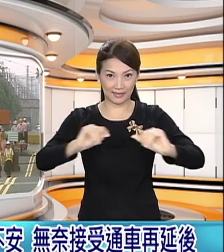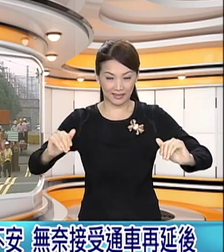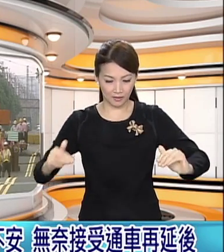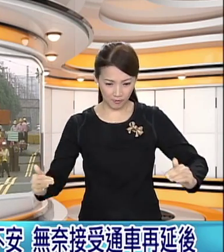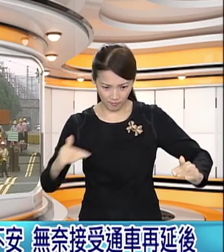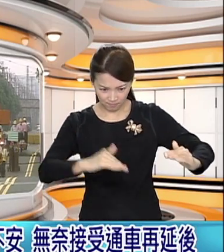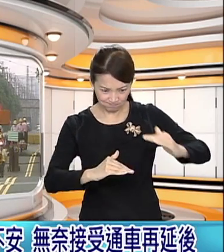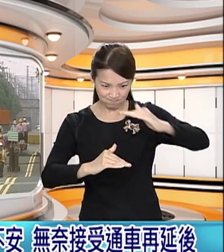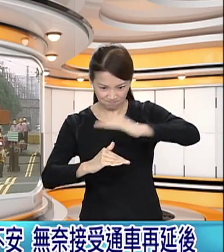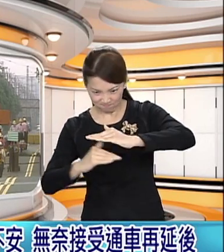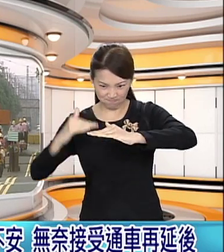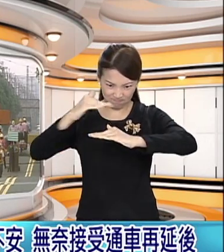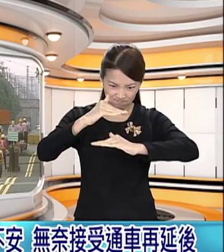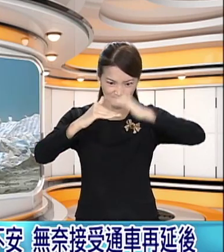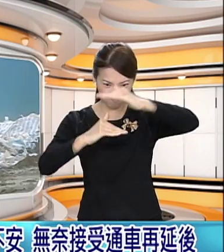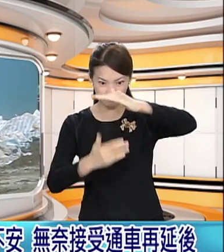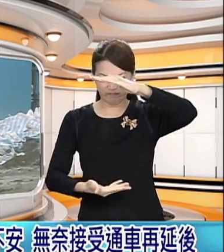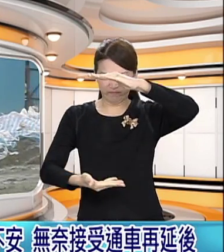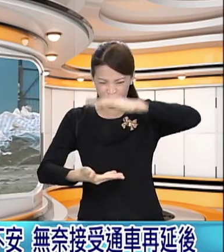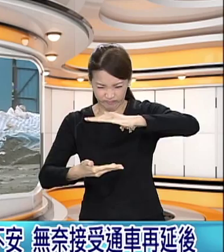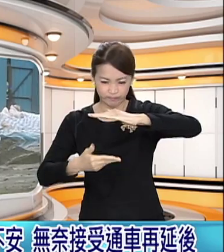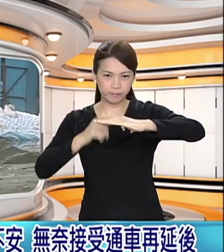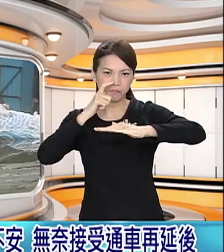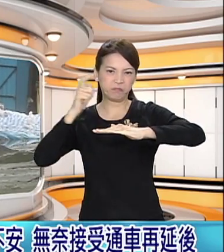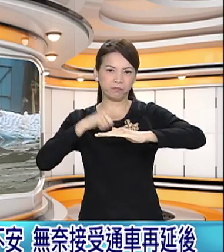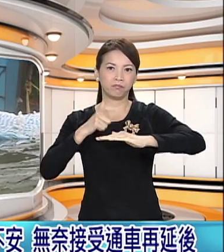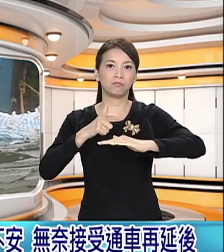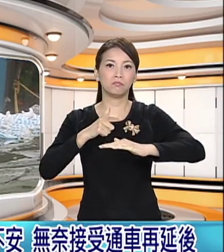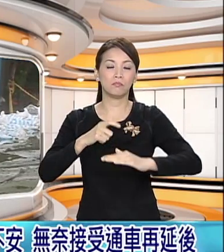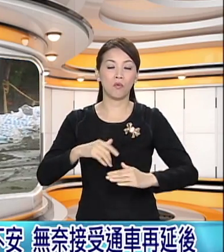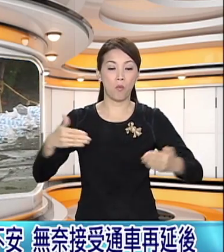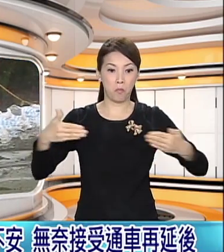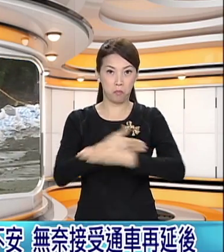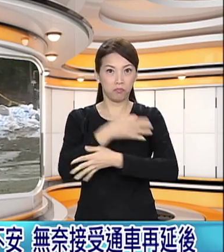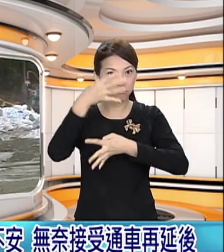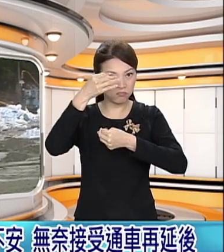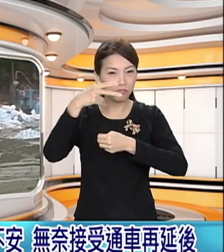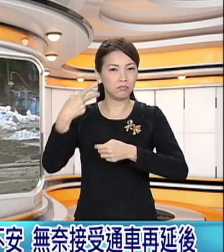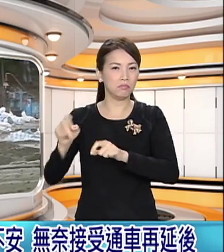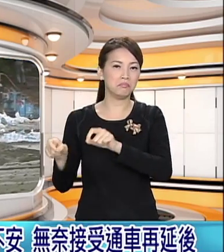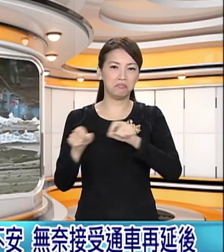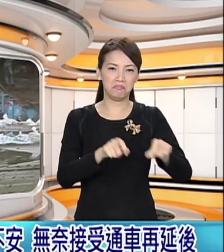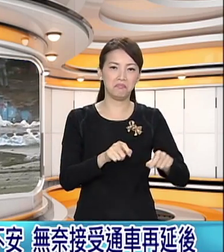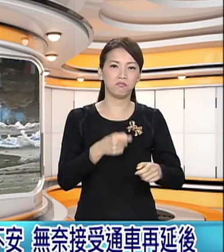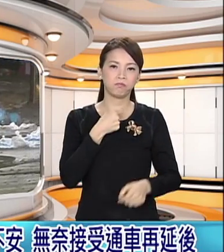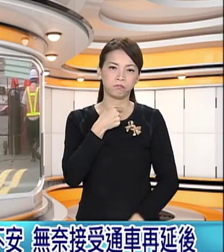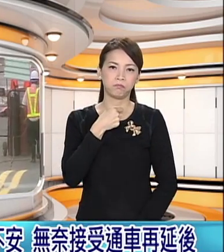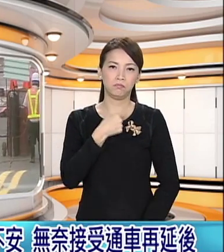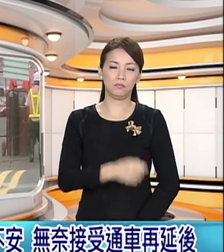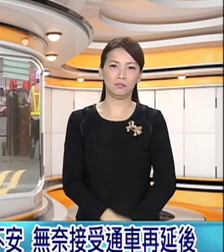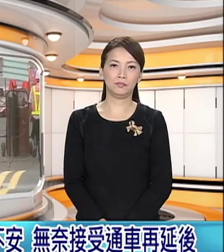实，现在唯有逐层回填才能够避免危险，通车还得再